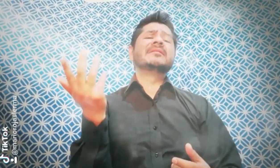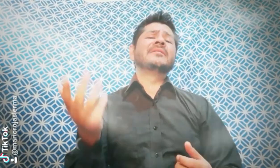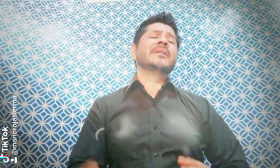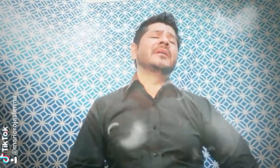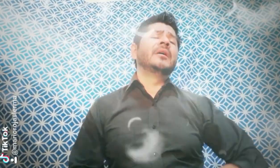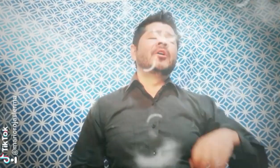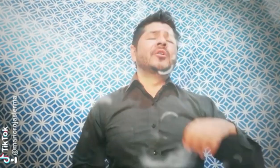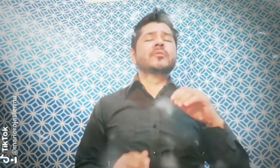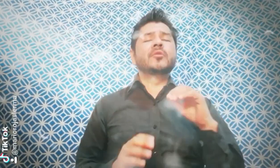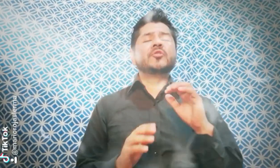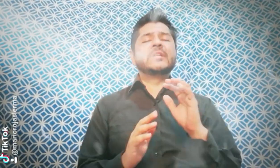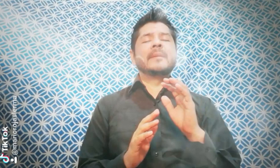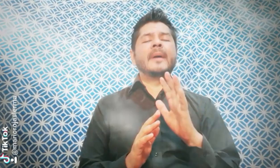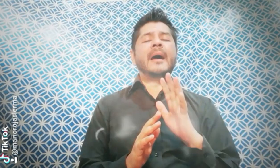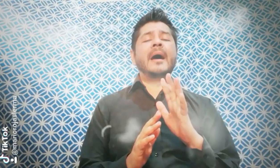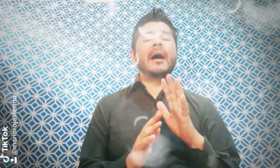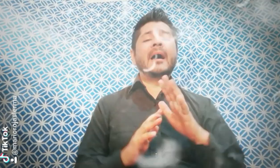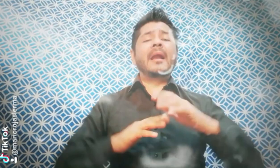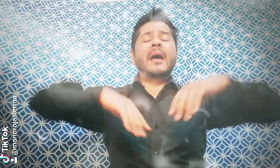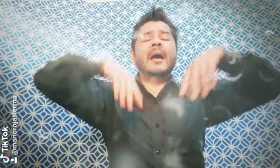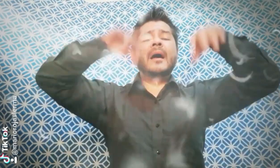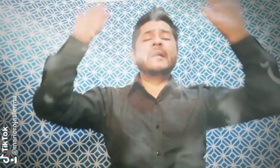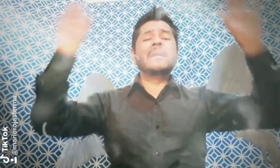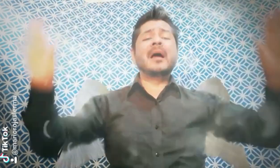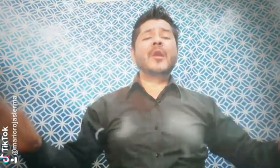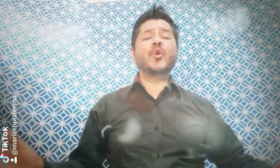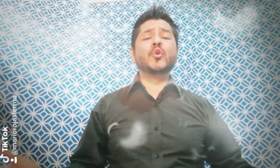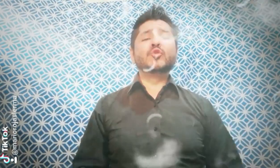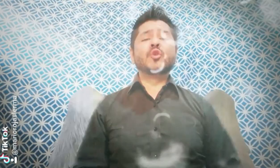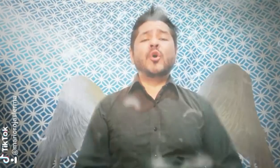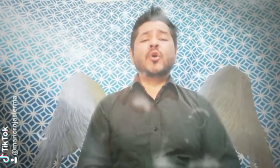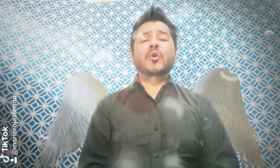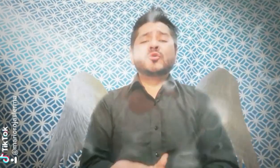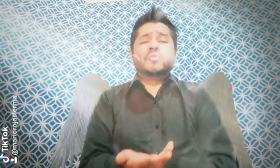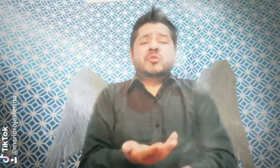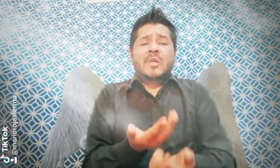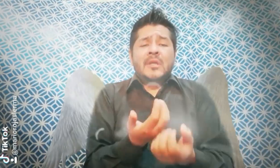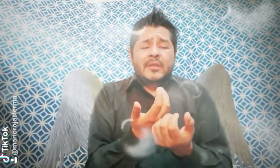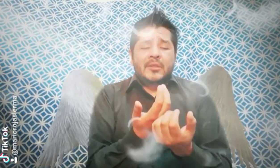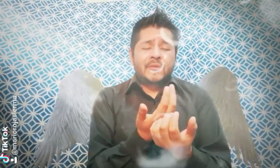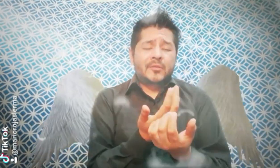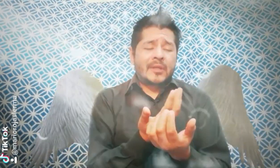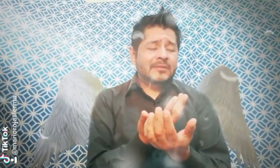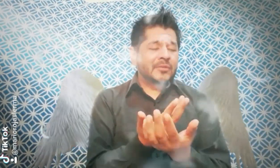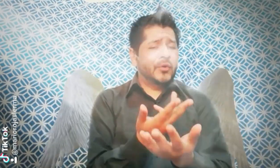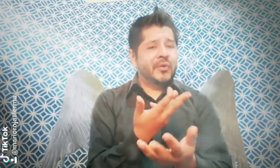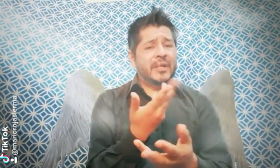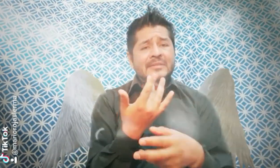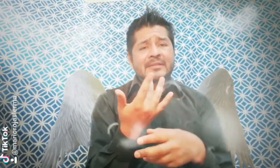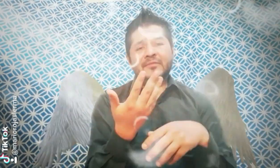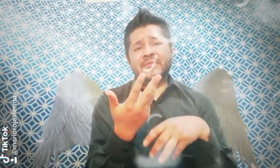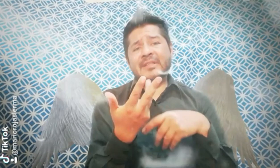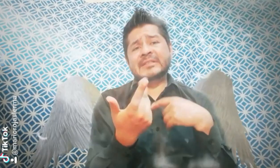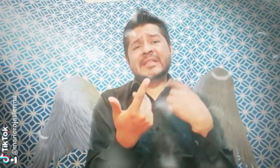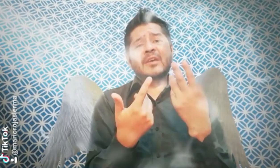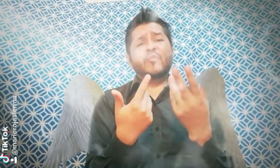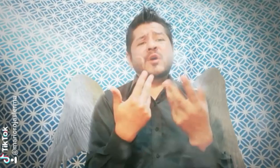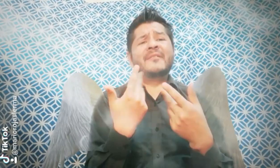Tonterías nos separan a los dos. Una historia sin fin se vuelve